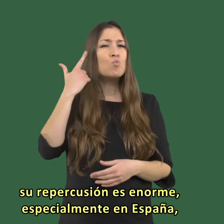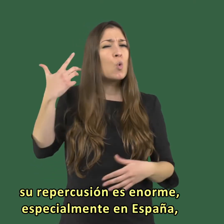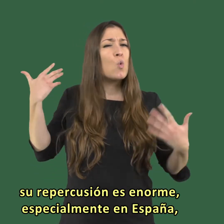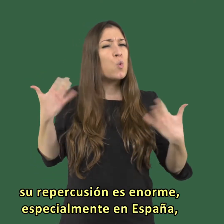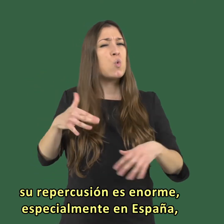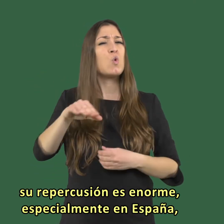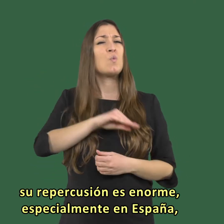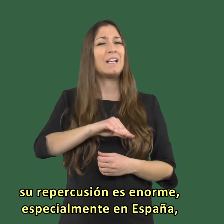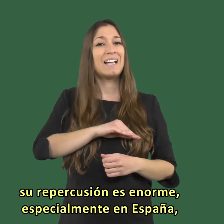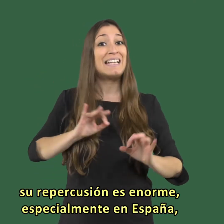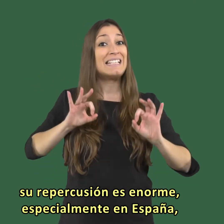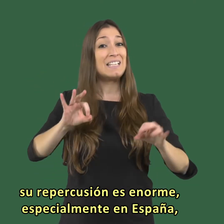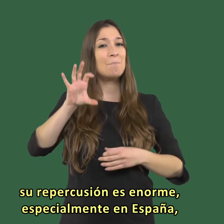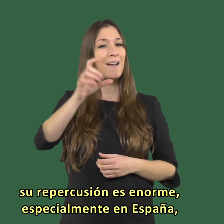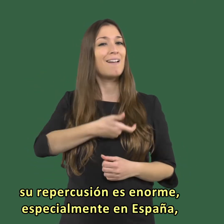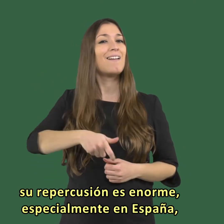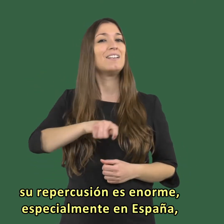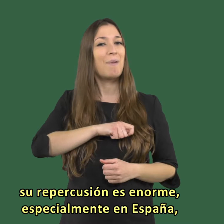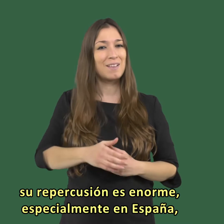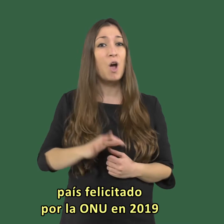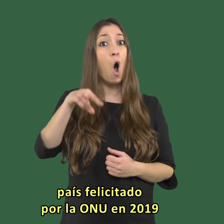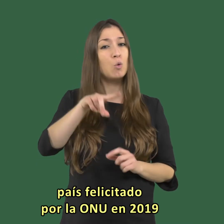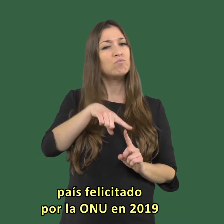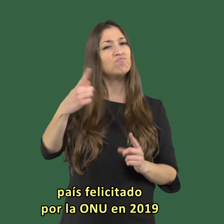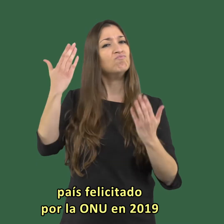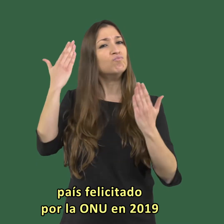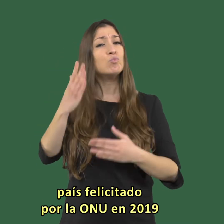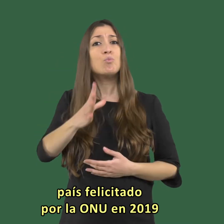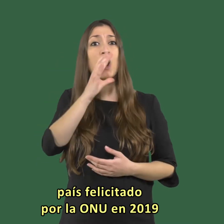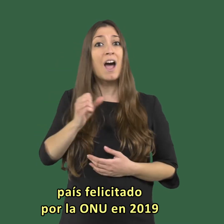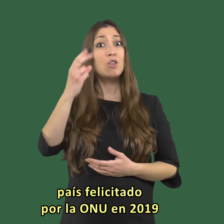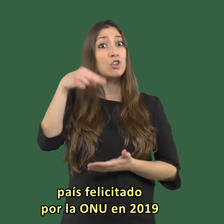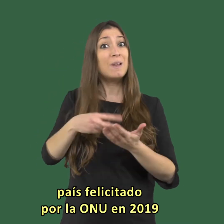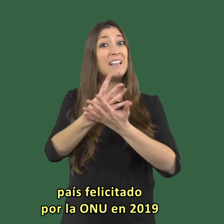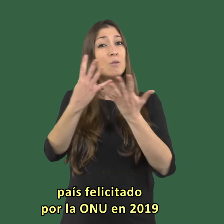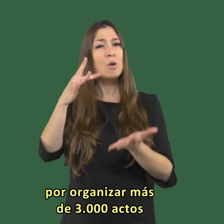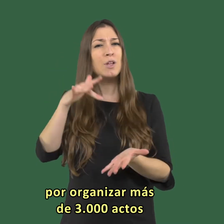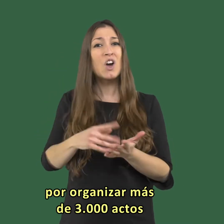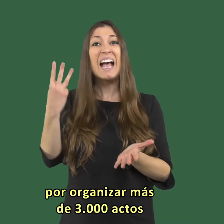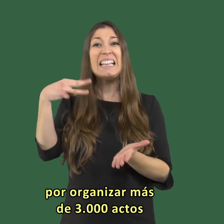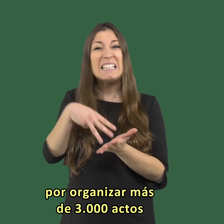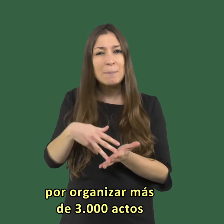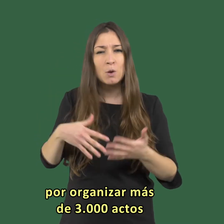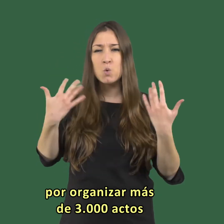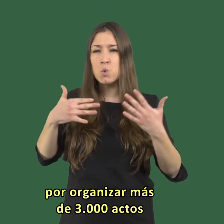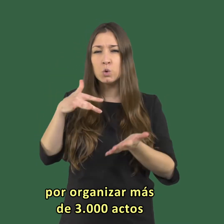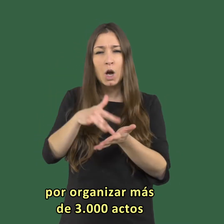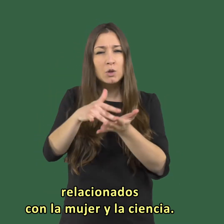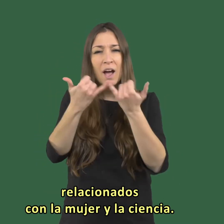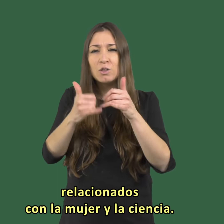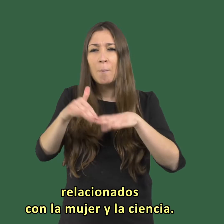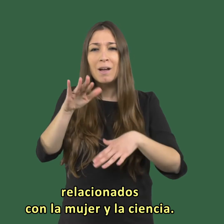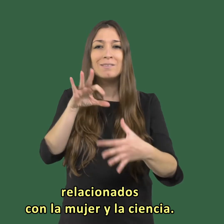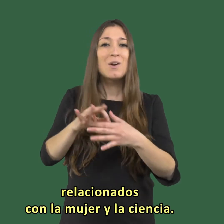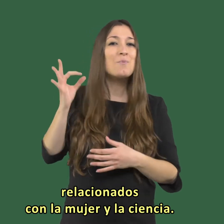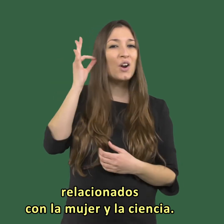su repercusión es enorme, especialmente en España, país felicitado por la ONU en 2019 por organizar más de 3.000 actos relacionados